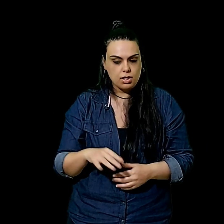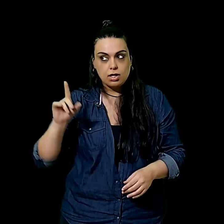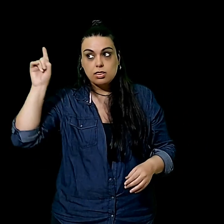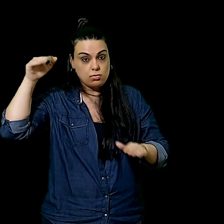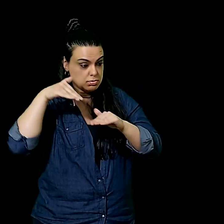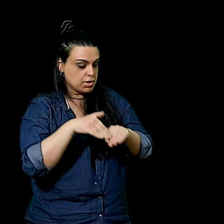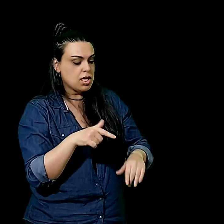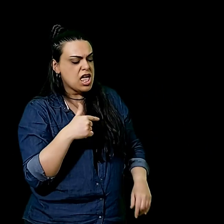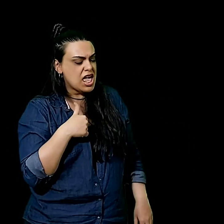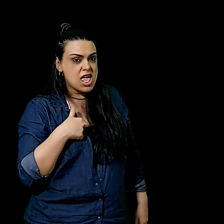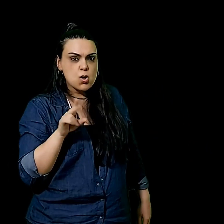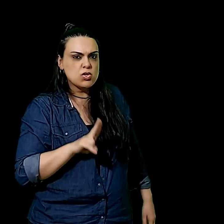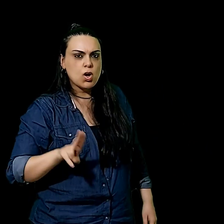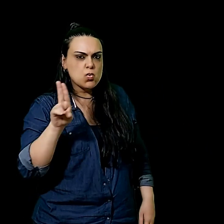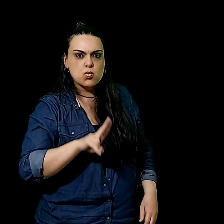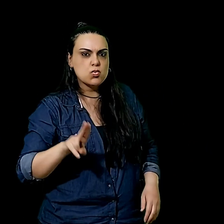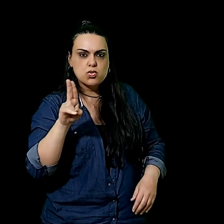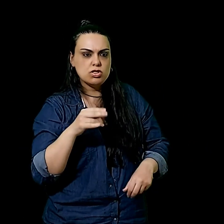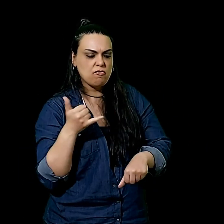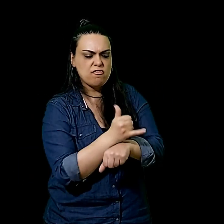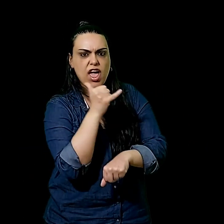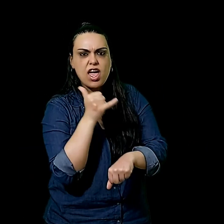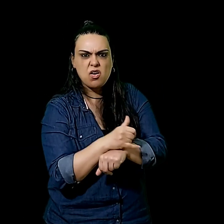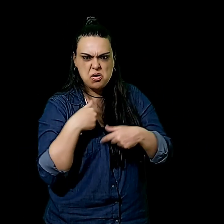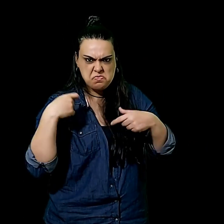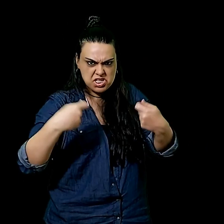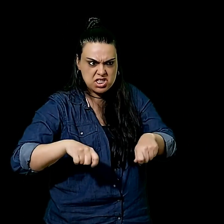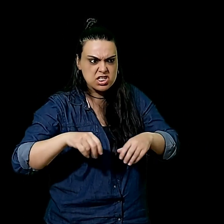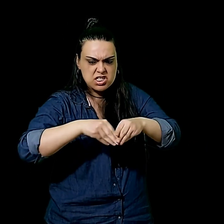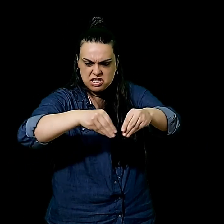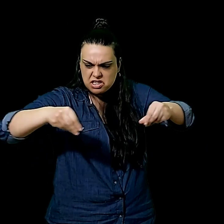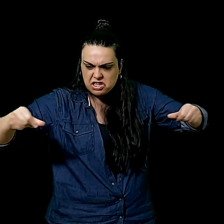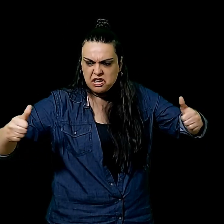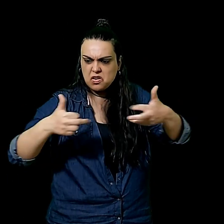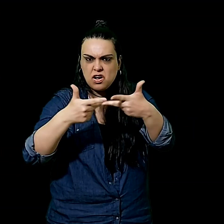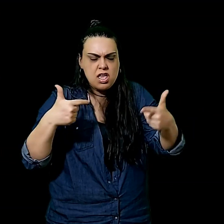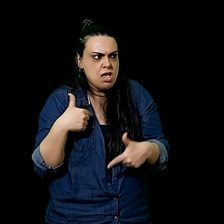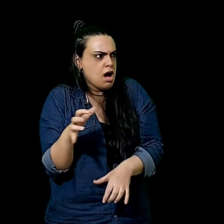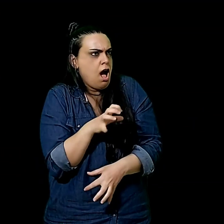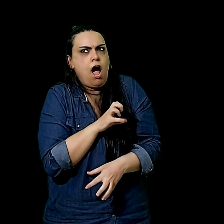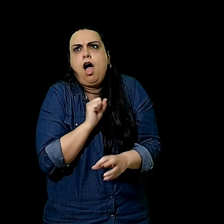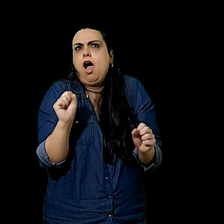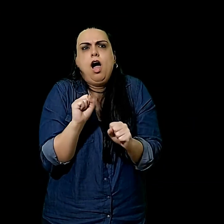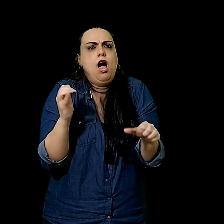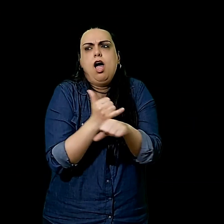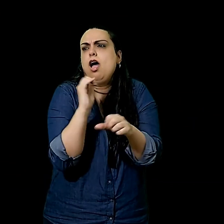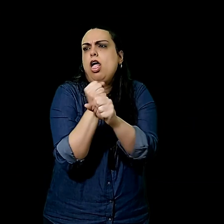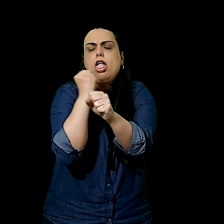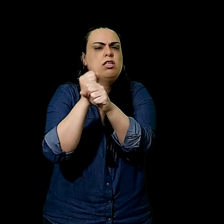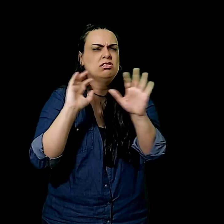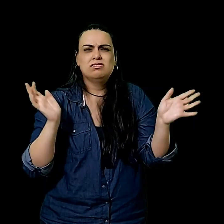eu não uso ferro, eu não uso cimento, eu não amo ferro,